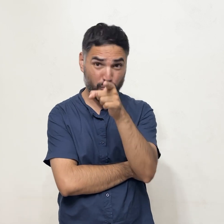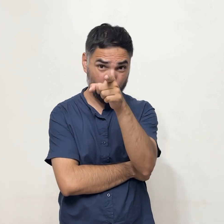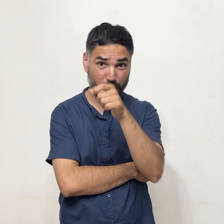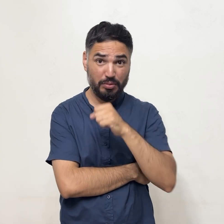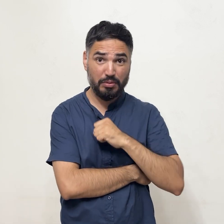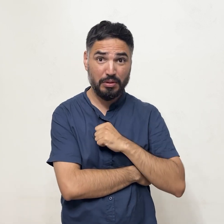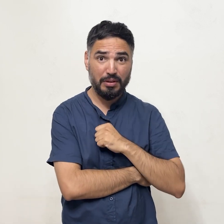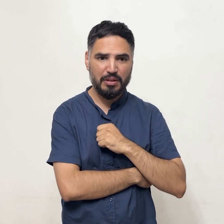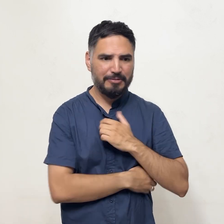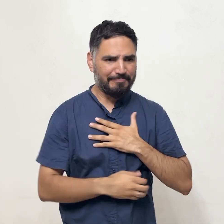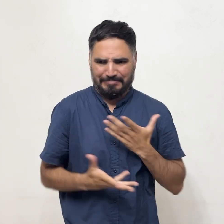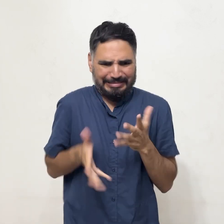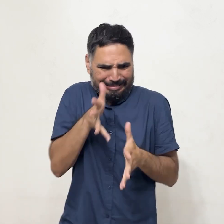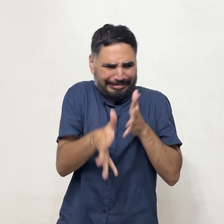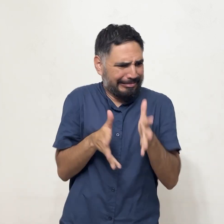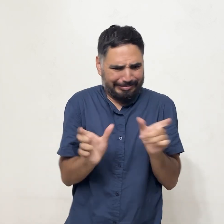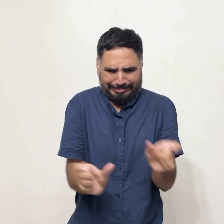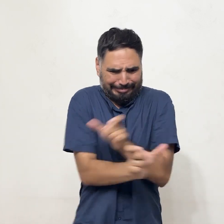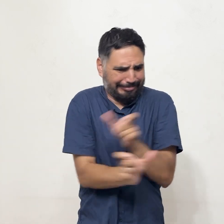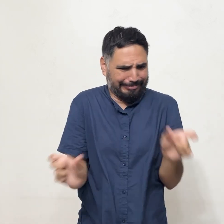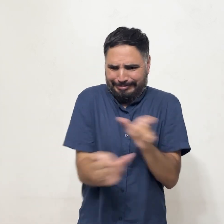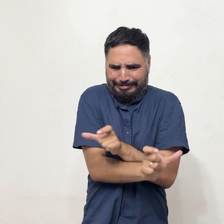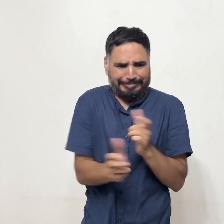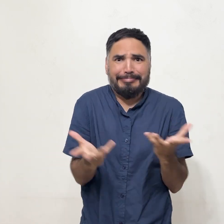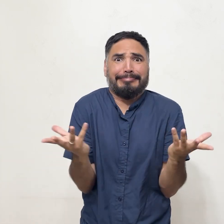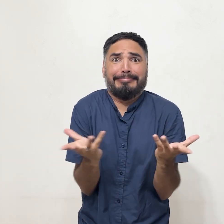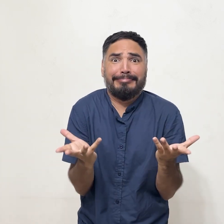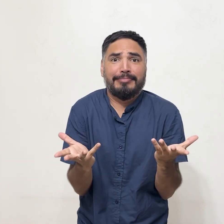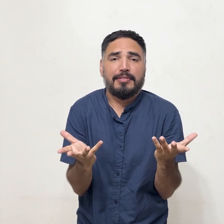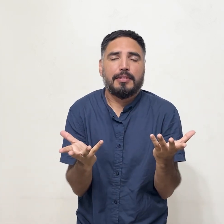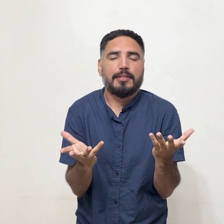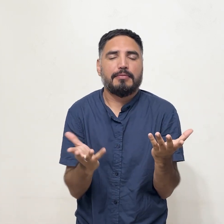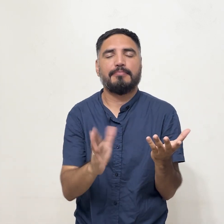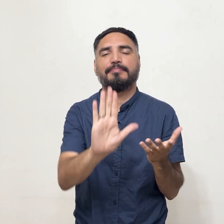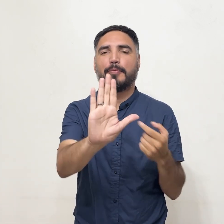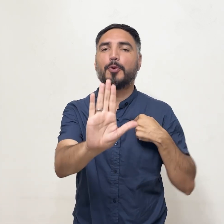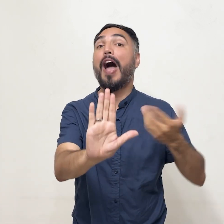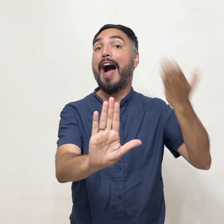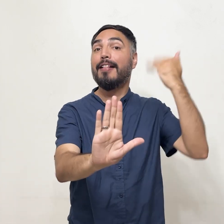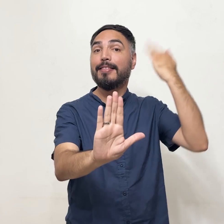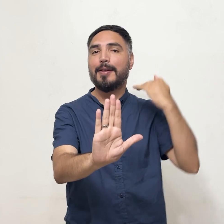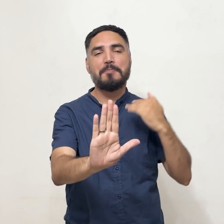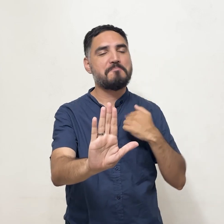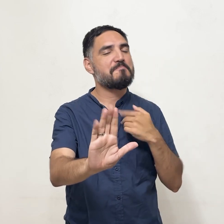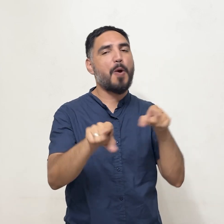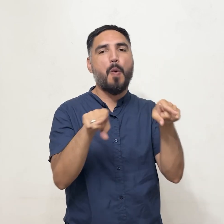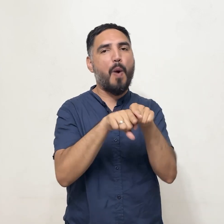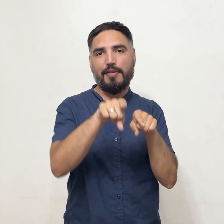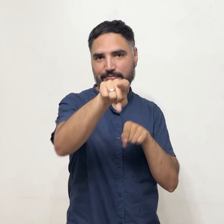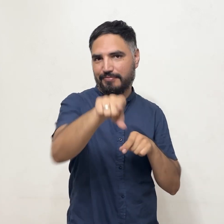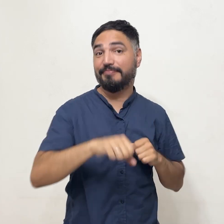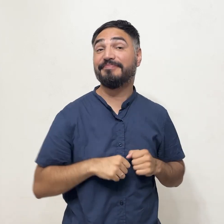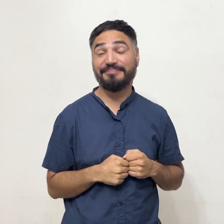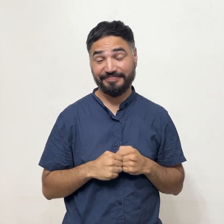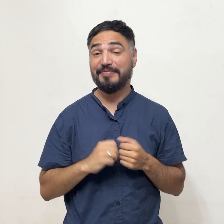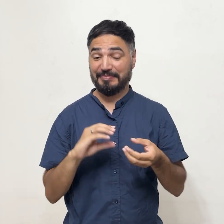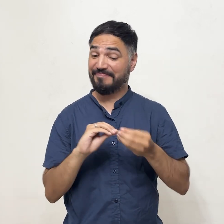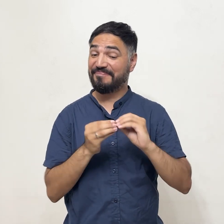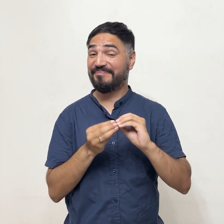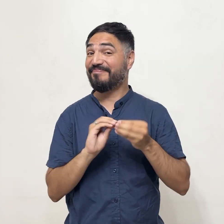la gramática. ¿Te pasa eso a ti? ¿Sientes como que no sabes ordenar las palabras o las oraciones? Bueno, a mí me pasaba lo